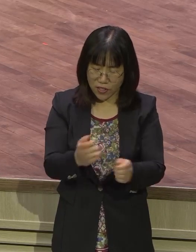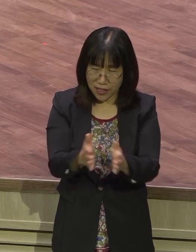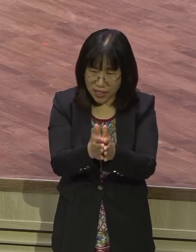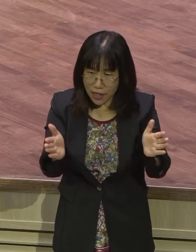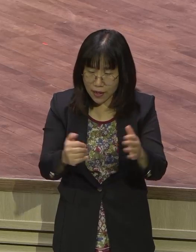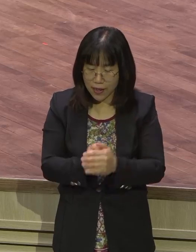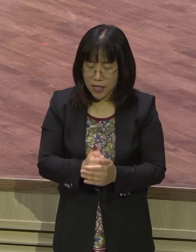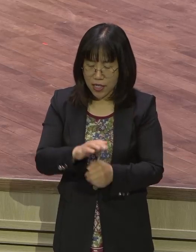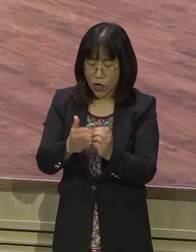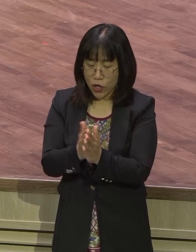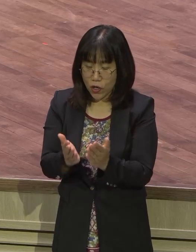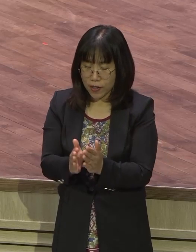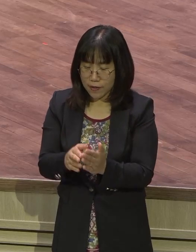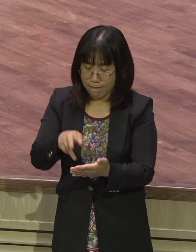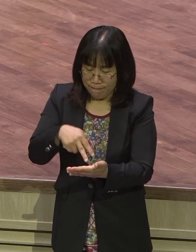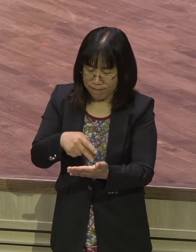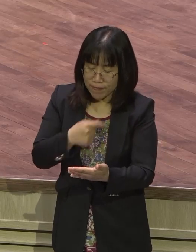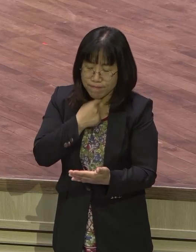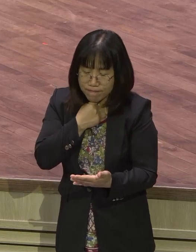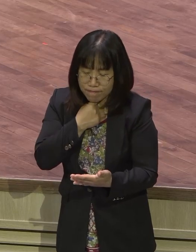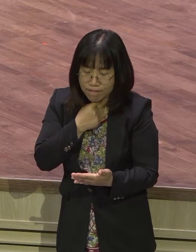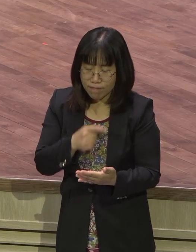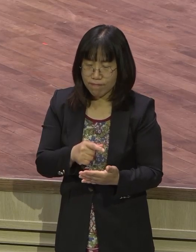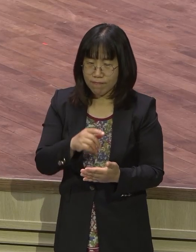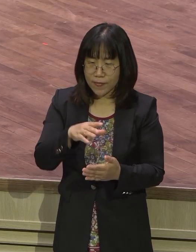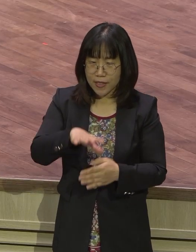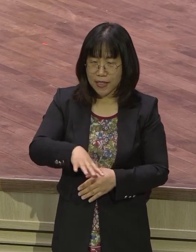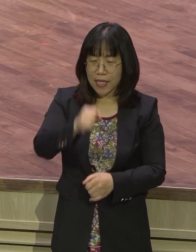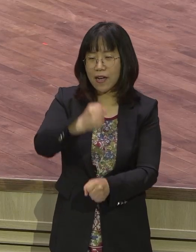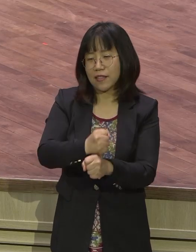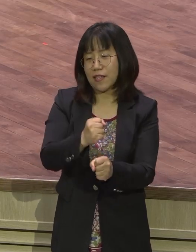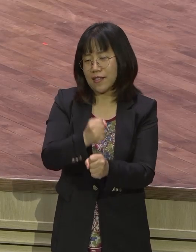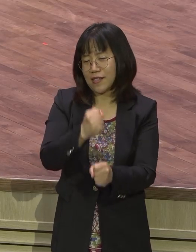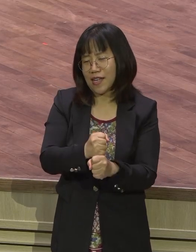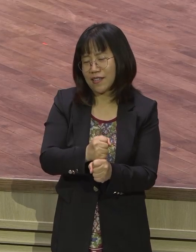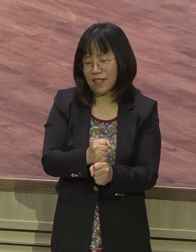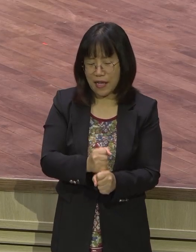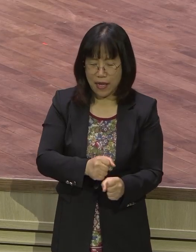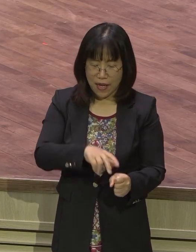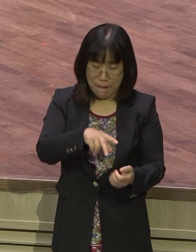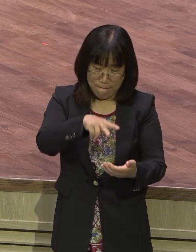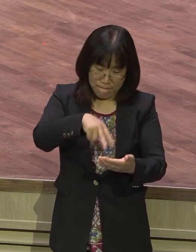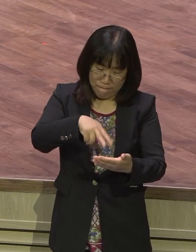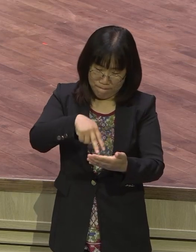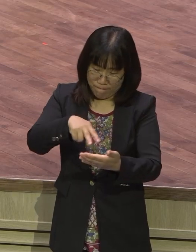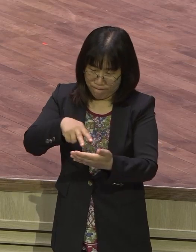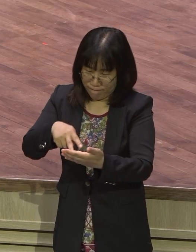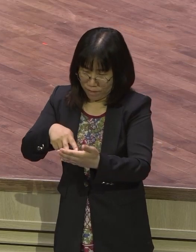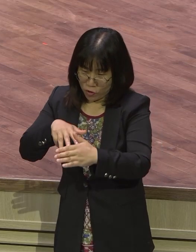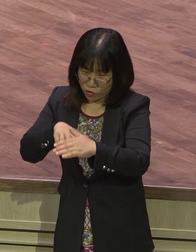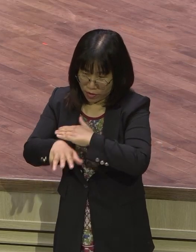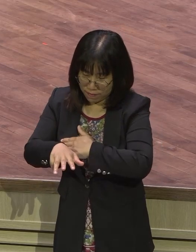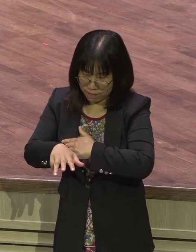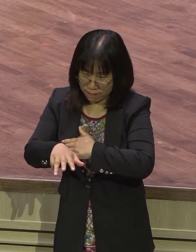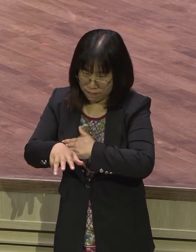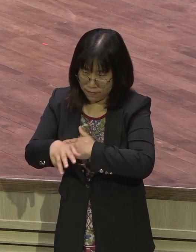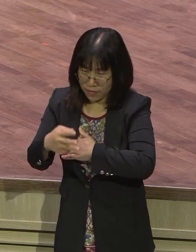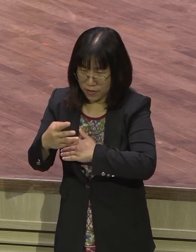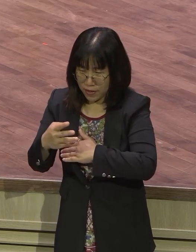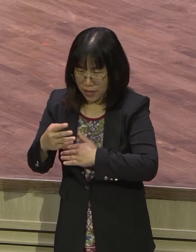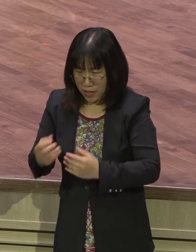내가 읽어야지 하면서 읽다가 레위기에서 졸아버려요. 장세기까지 넘어옵니다. 장세기까지는 쫙 읽다가